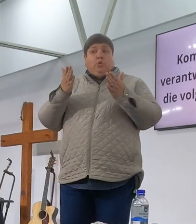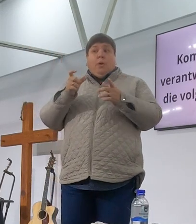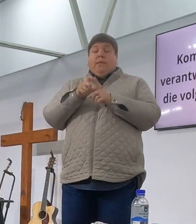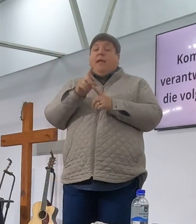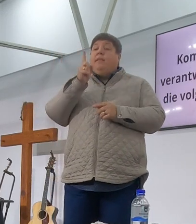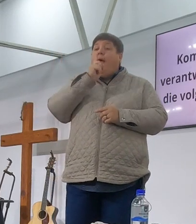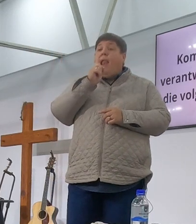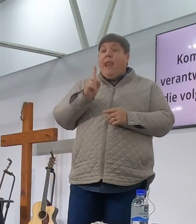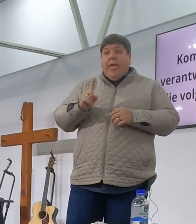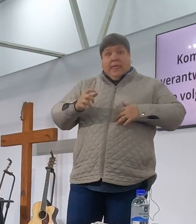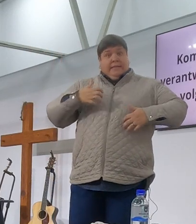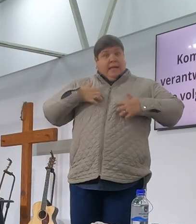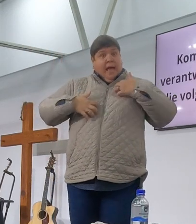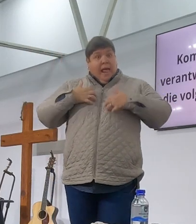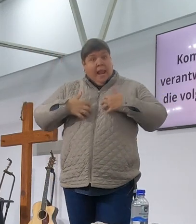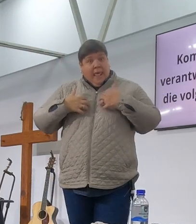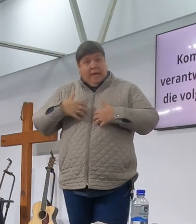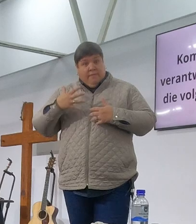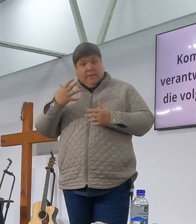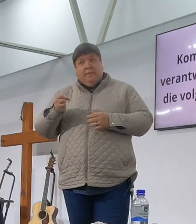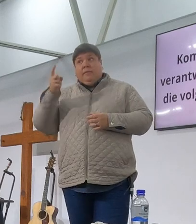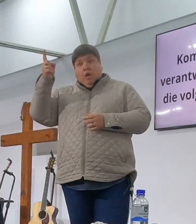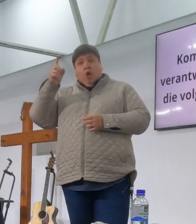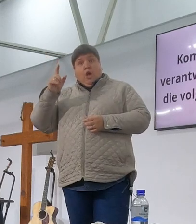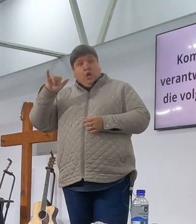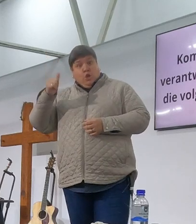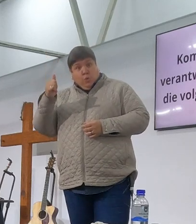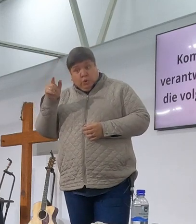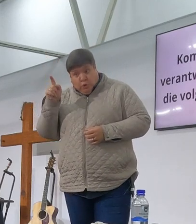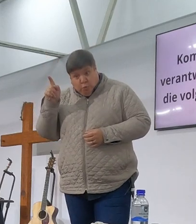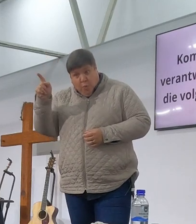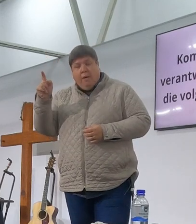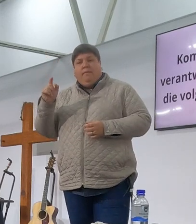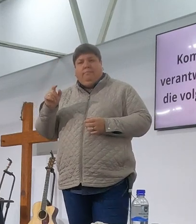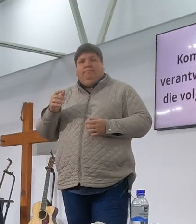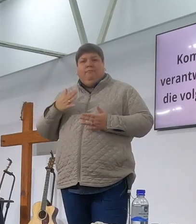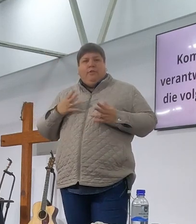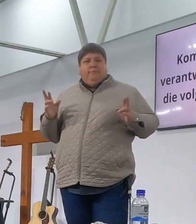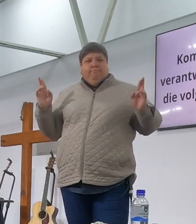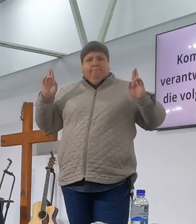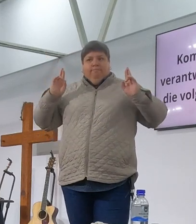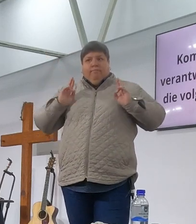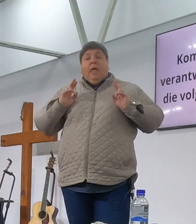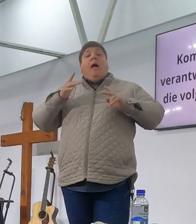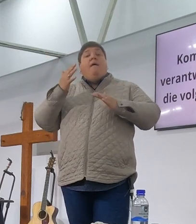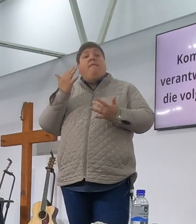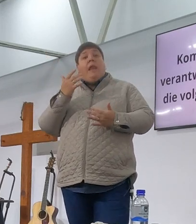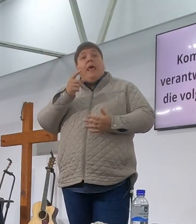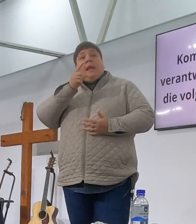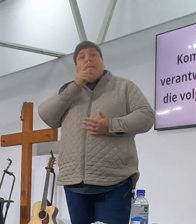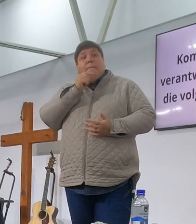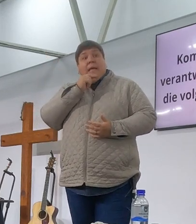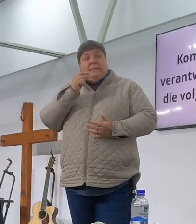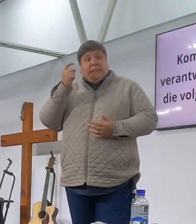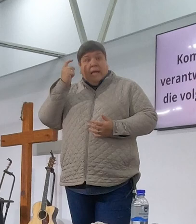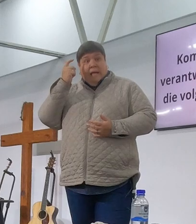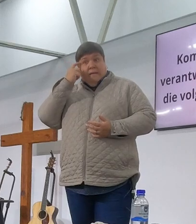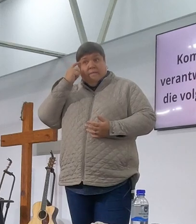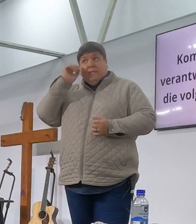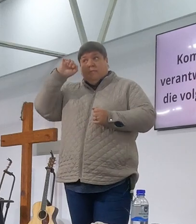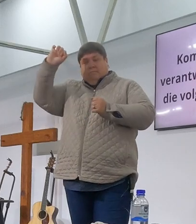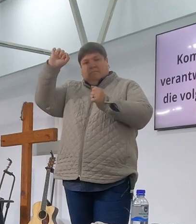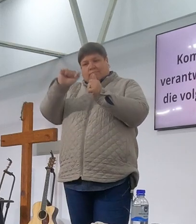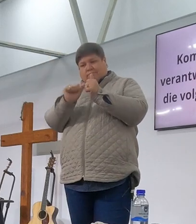leiers geleef het, wat vir Joshua oorleef het. Al die mense van sy leeftyd het